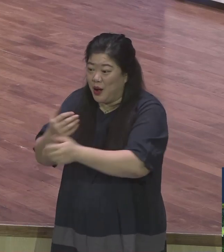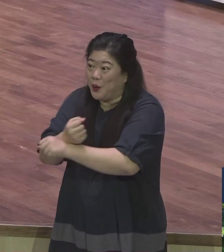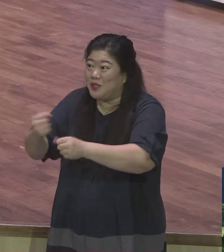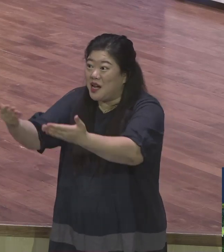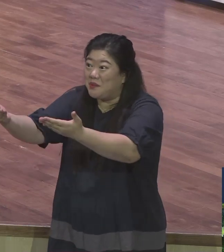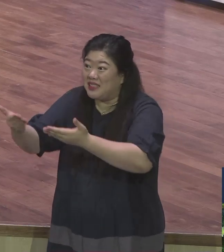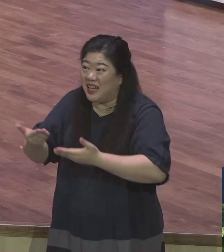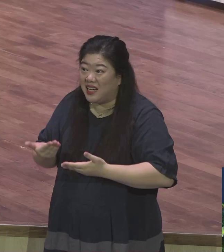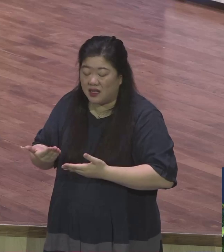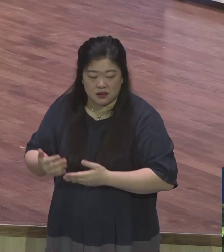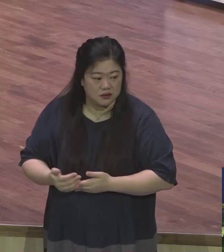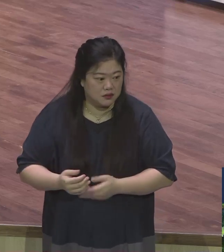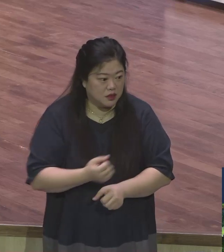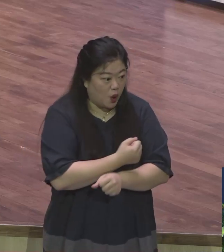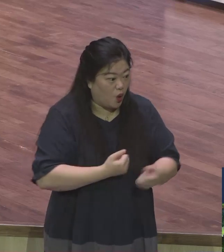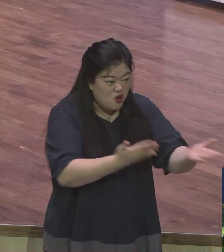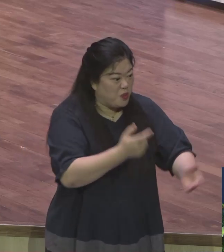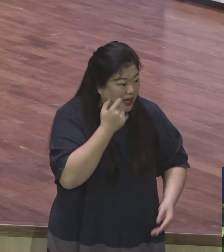누구를 판단합니까?